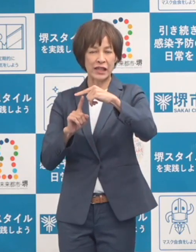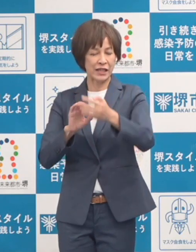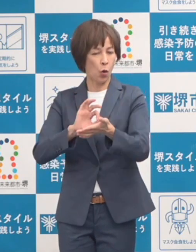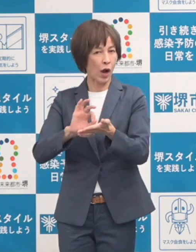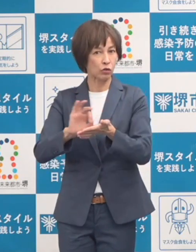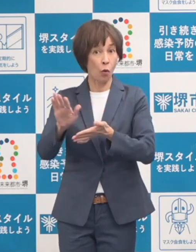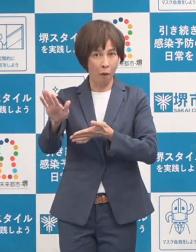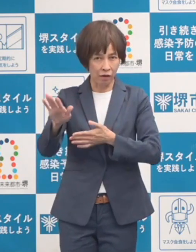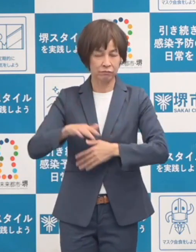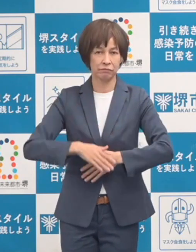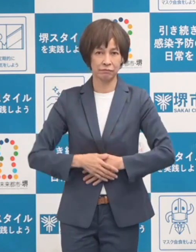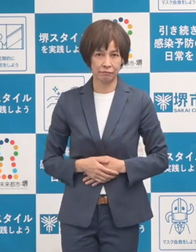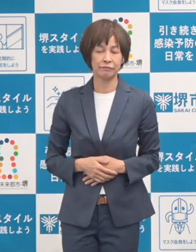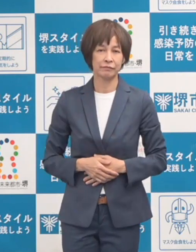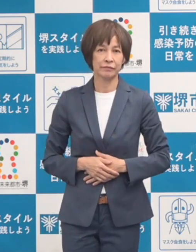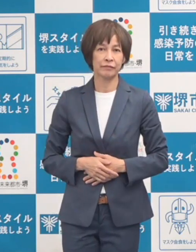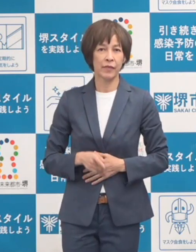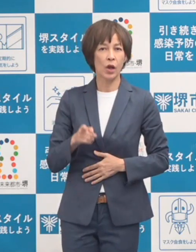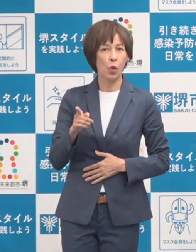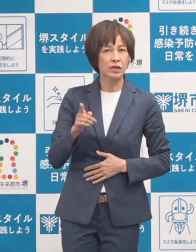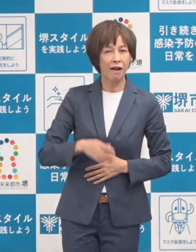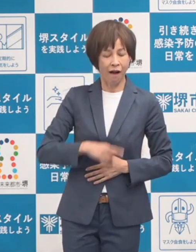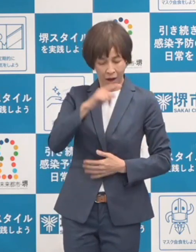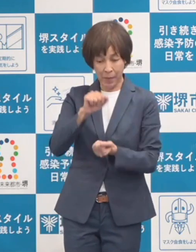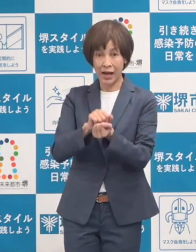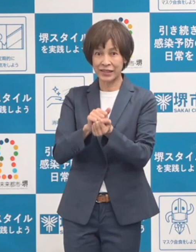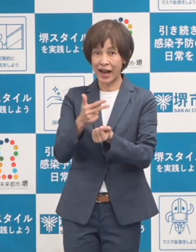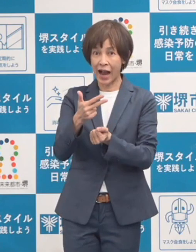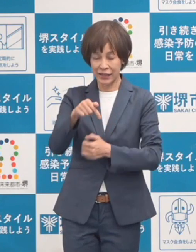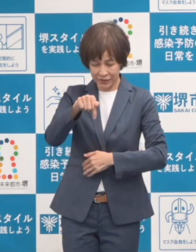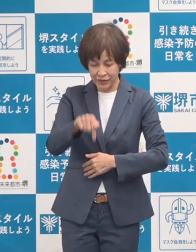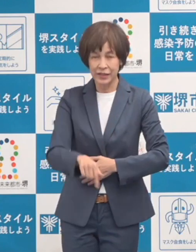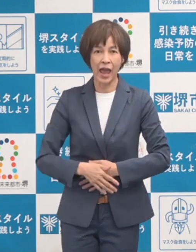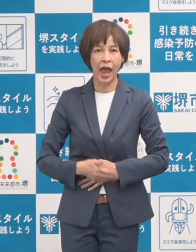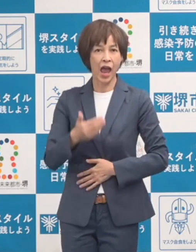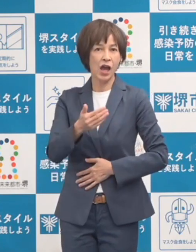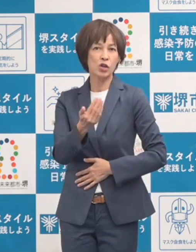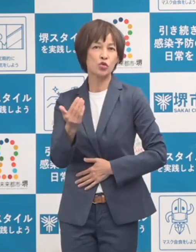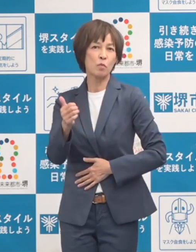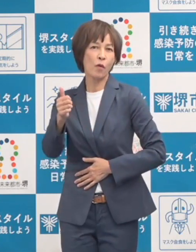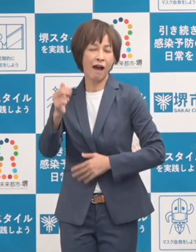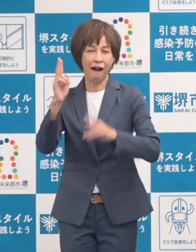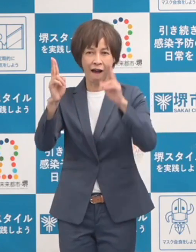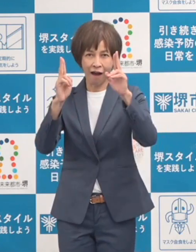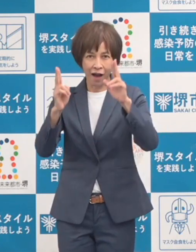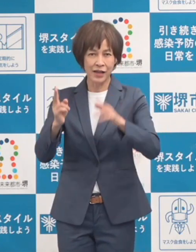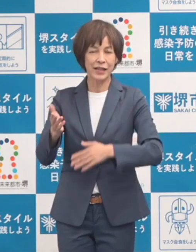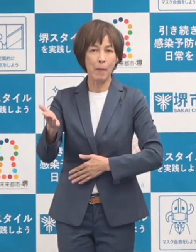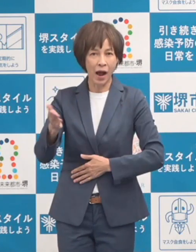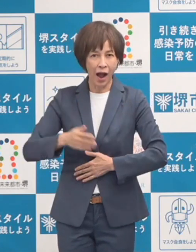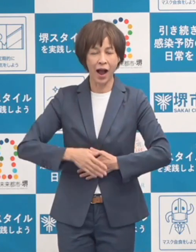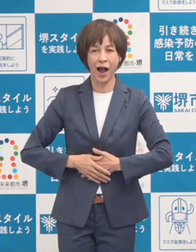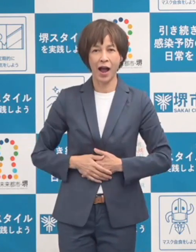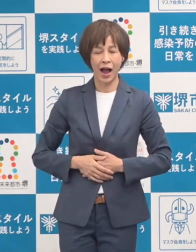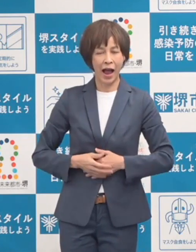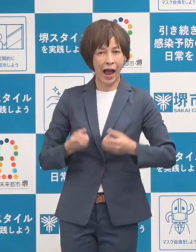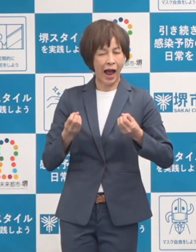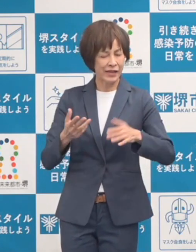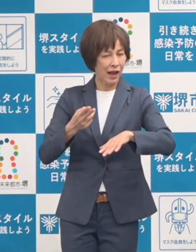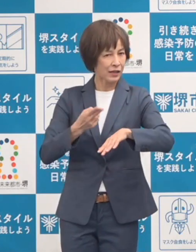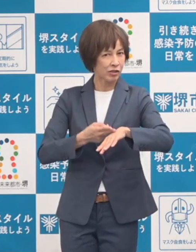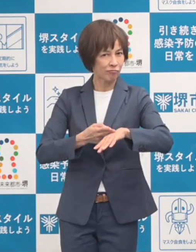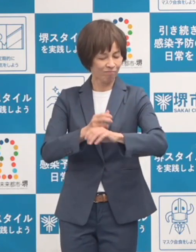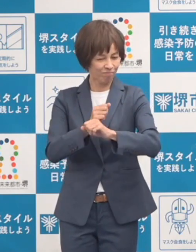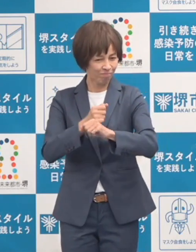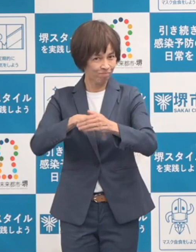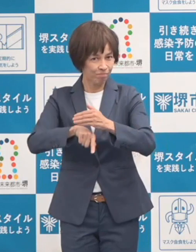ありますので、こちらで堺でですね、久保田様が新しい技術を研究をして